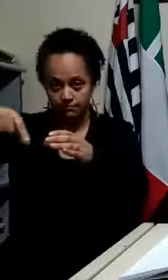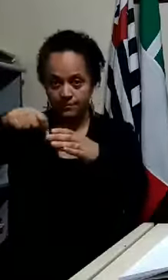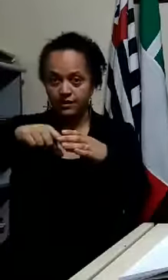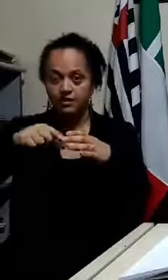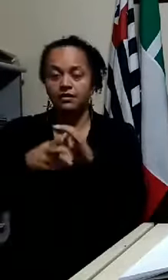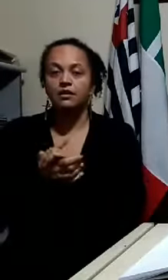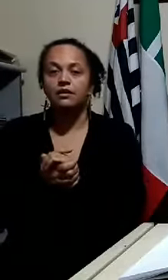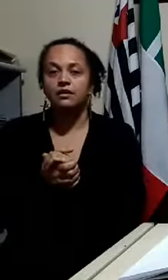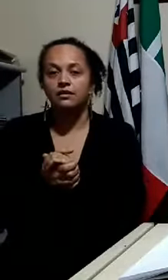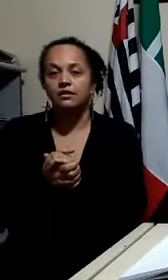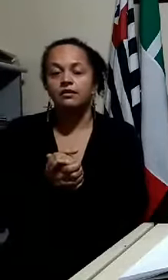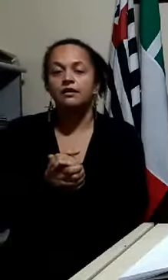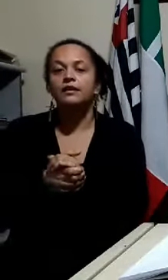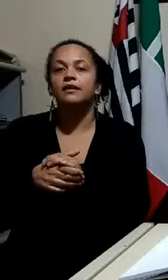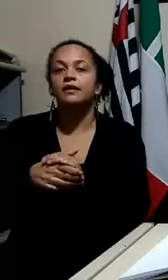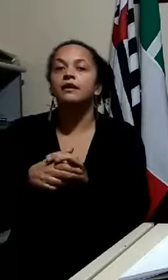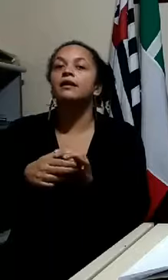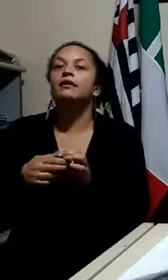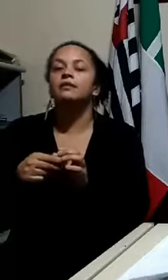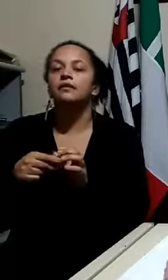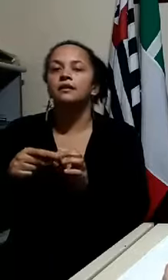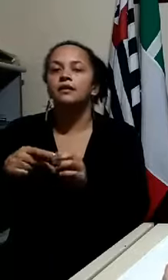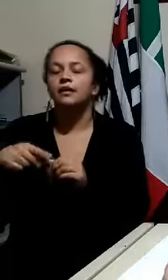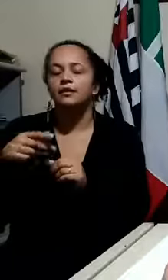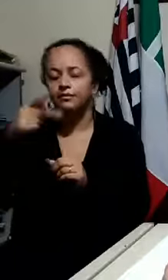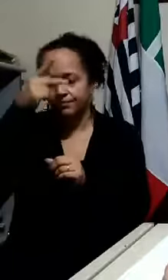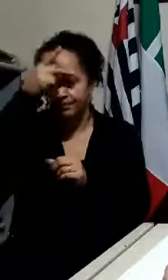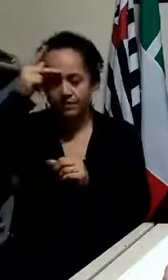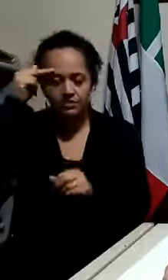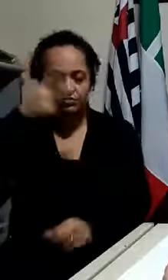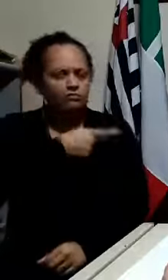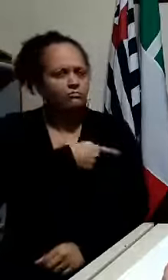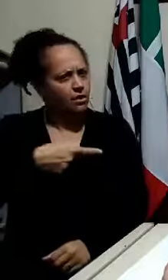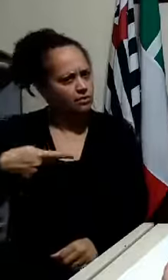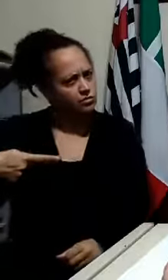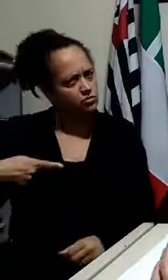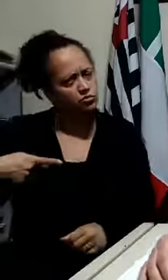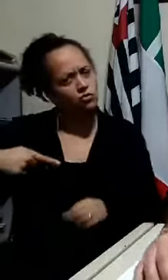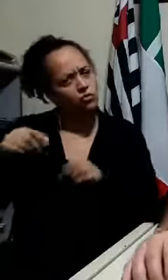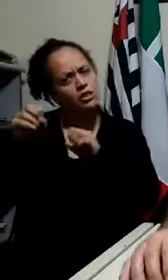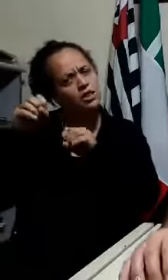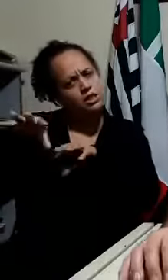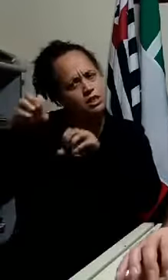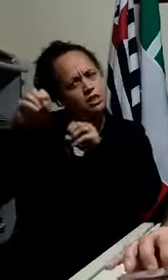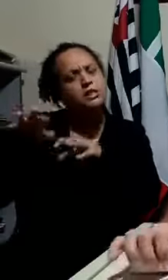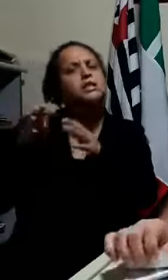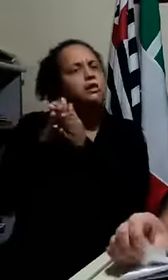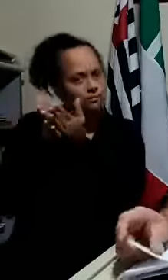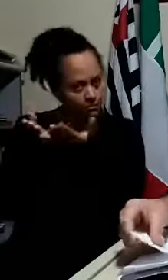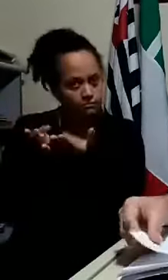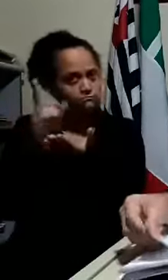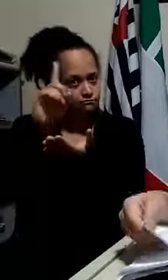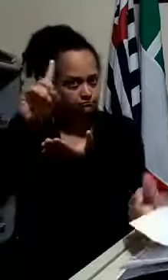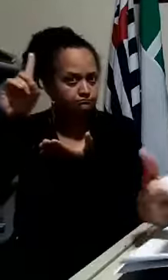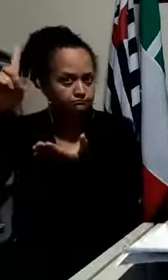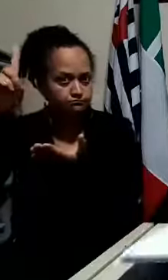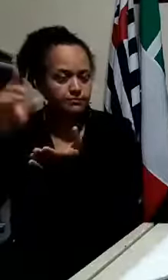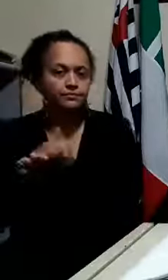pessoa que está sendo usada por Deus para pregar a palavra, para semear a palavra, né? As